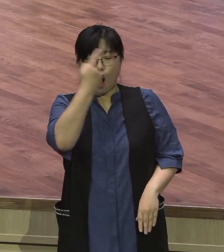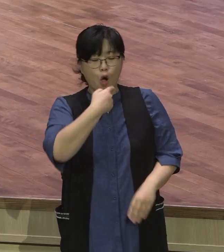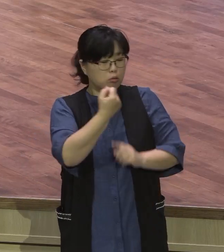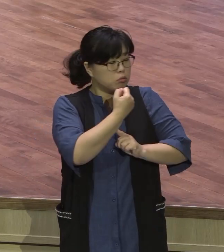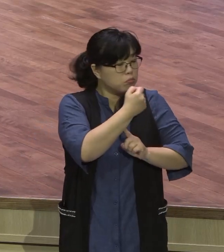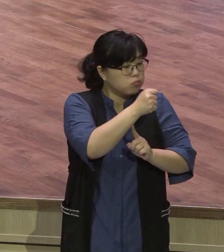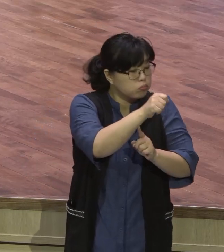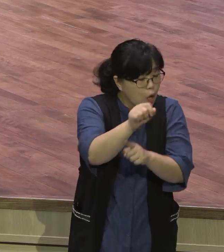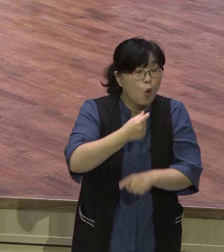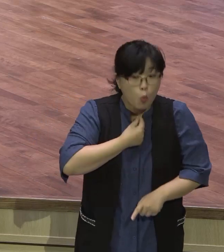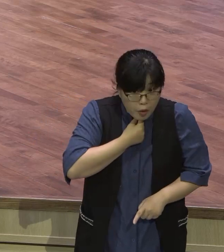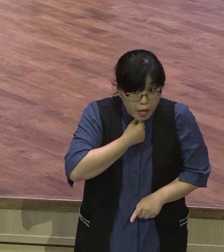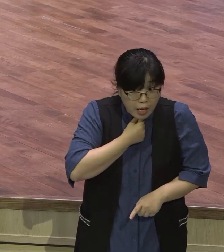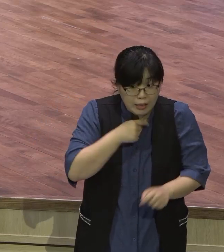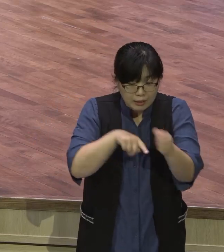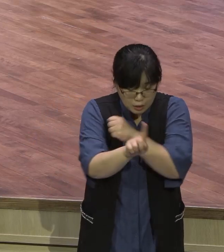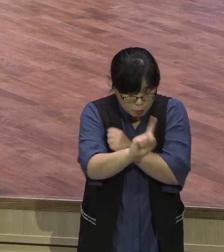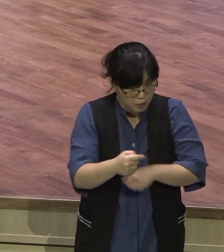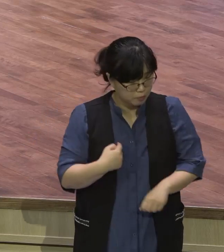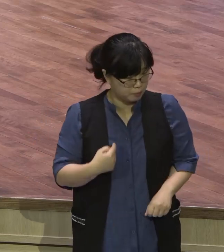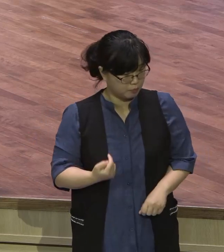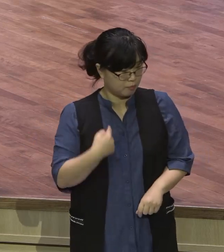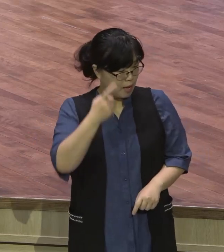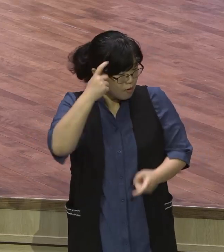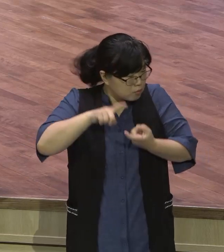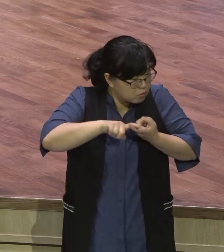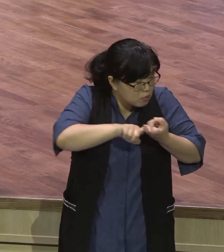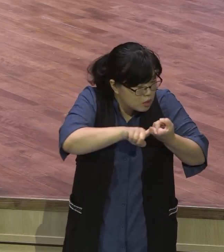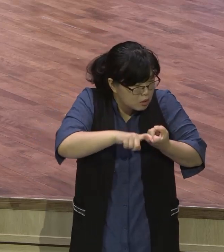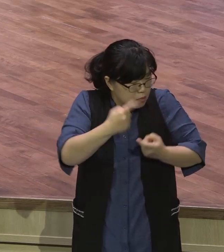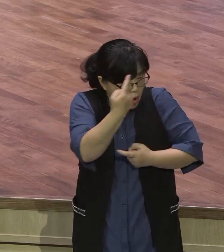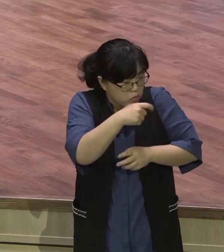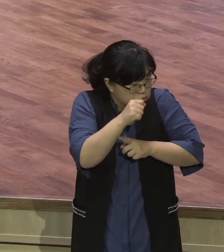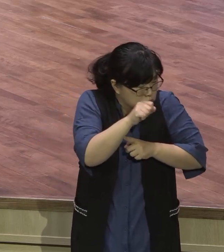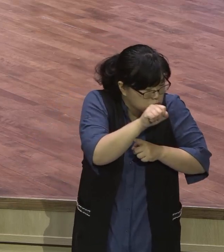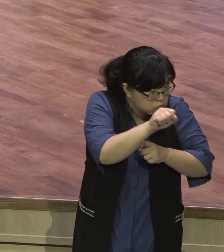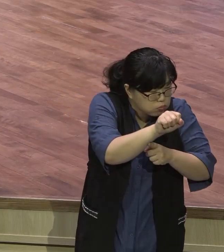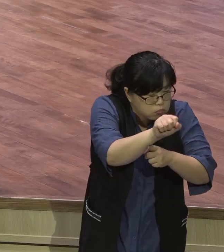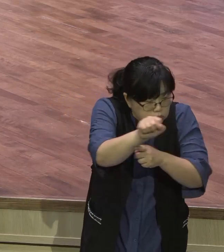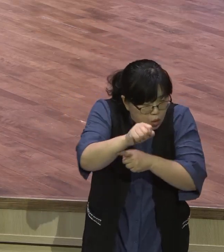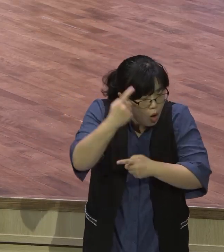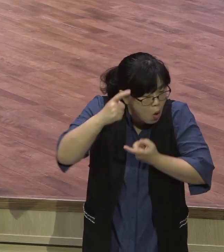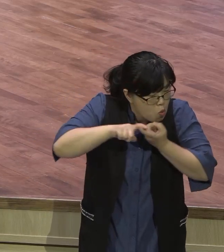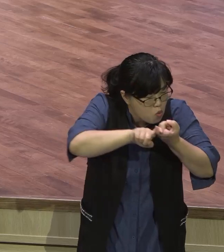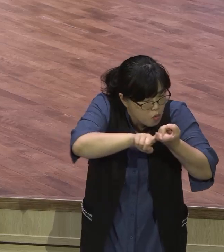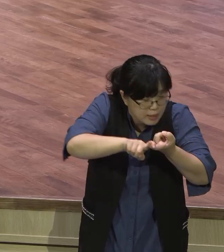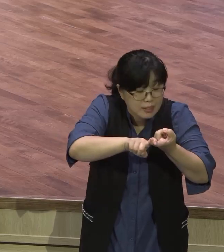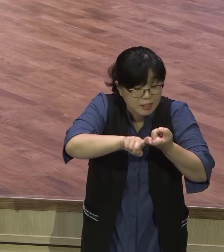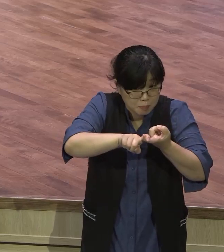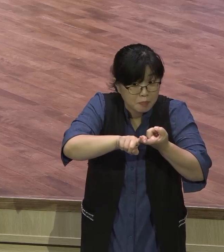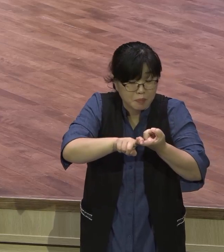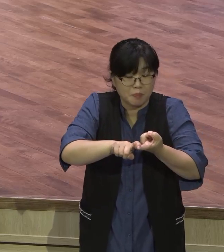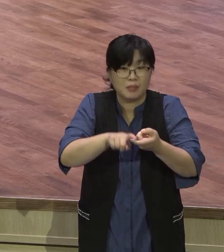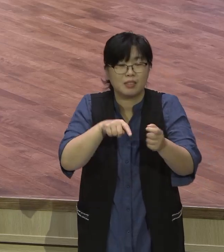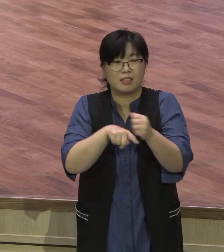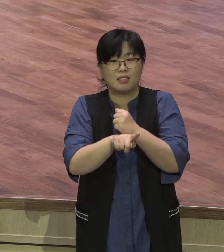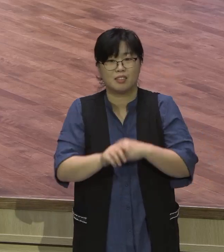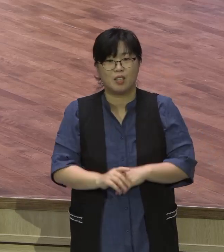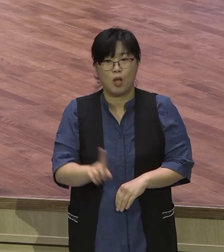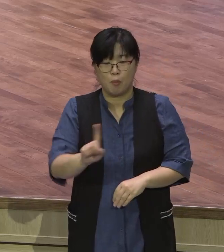주신다 특별히 하나님의 얼굴을 우리에게 비추신다는 이 표현은요 하나님의 말씀을